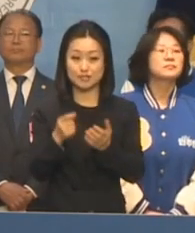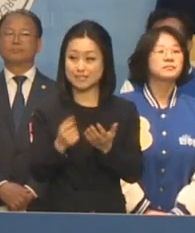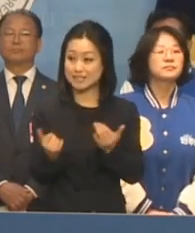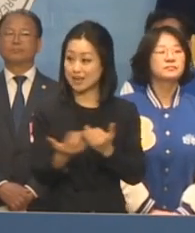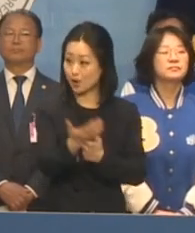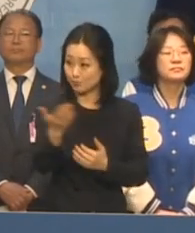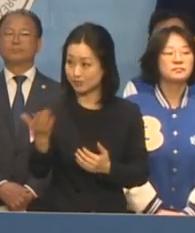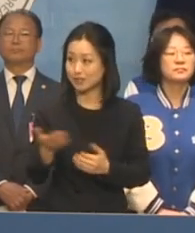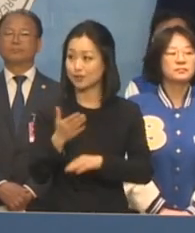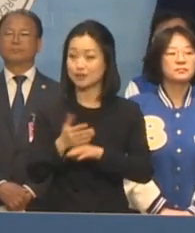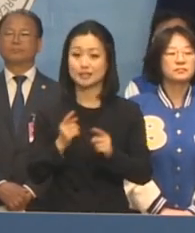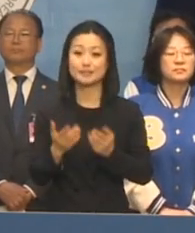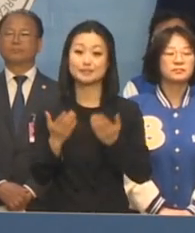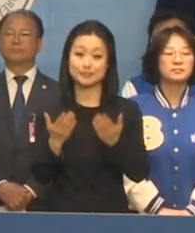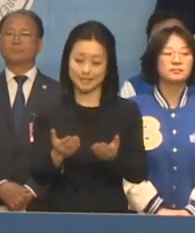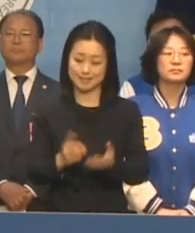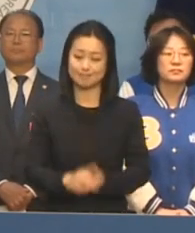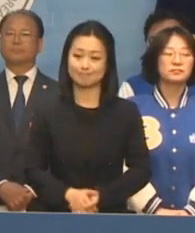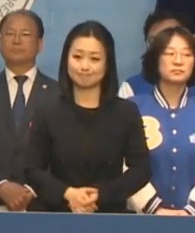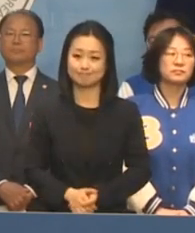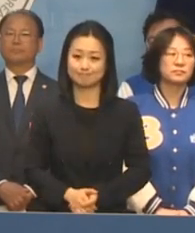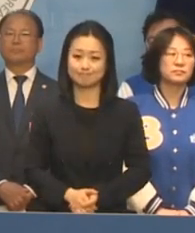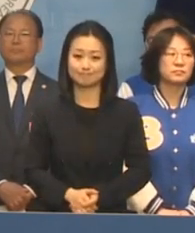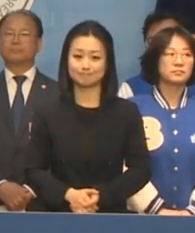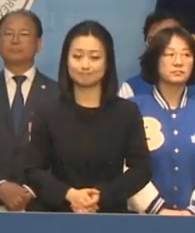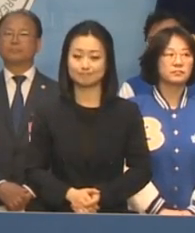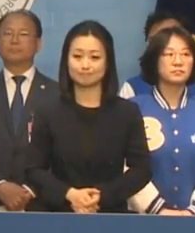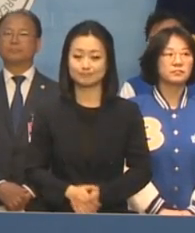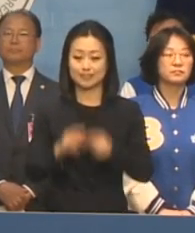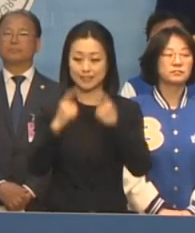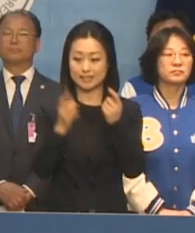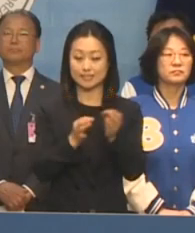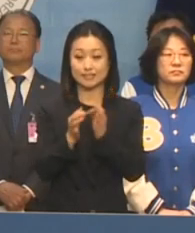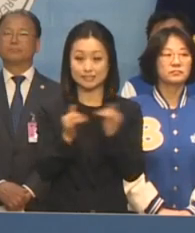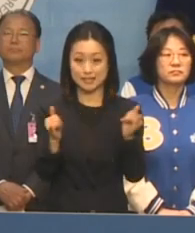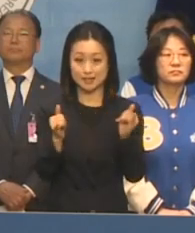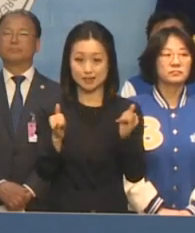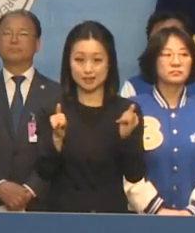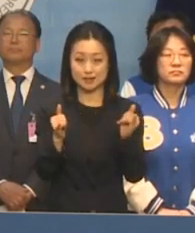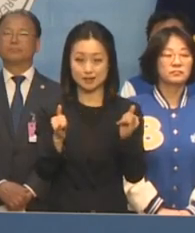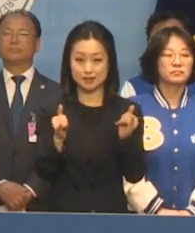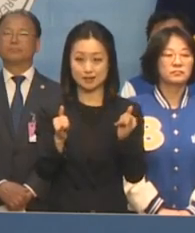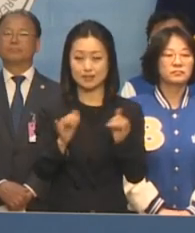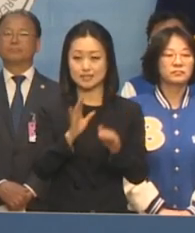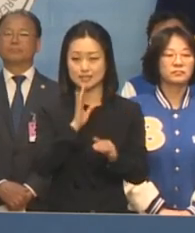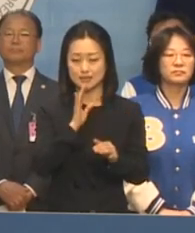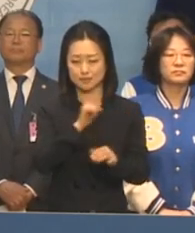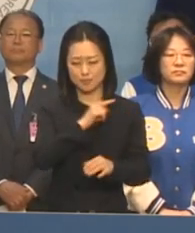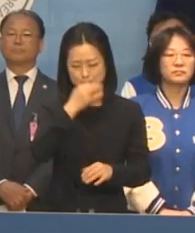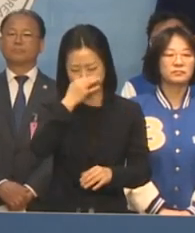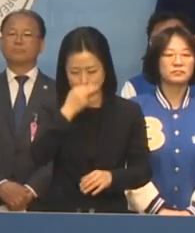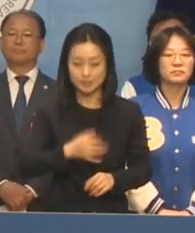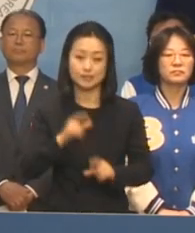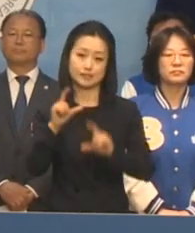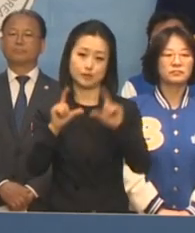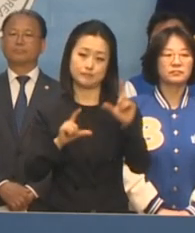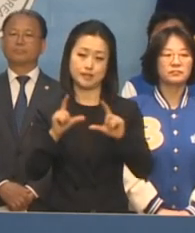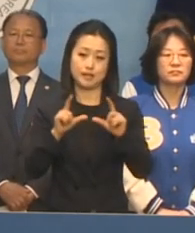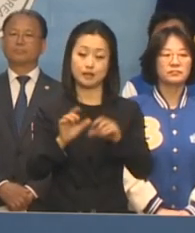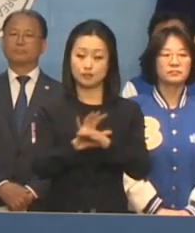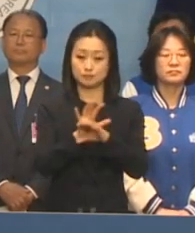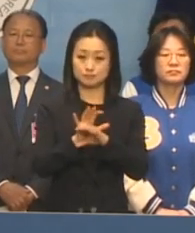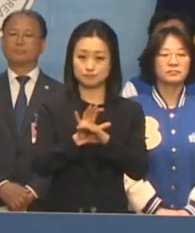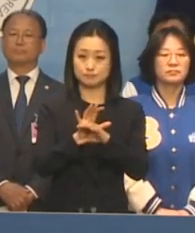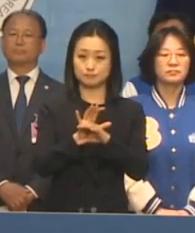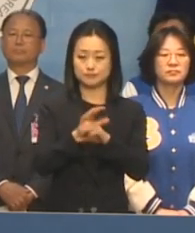여러분들께도 감사드립니다 소상공인 자영업자들은 변 끝에 물려 있습니다 코로나